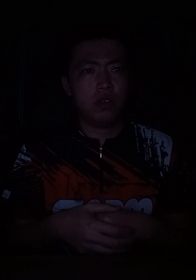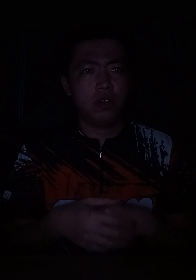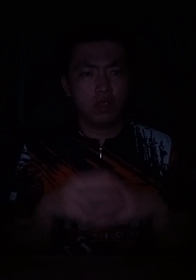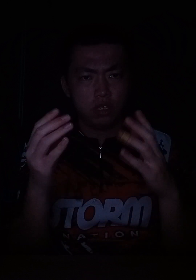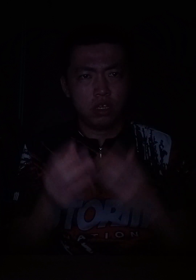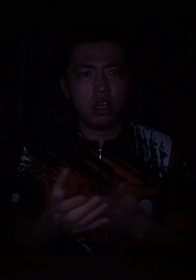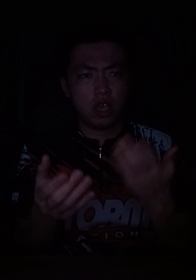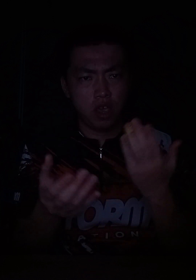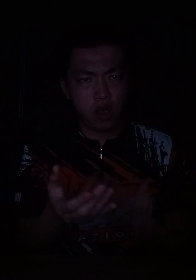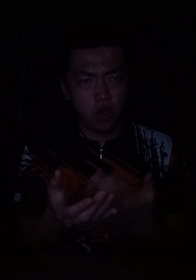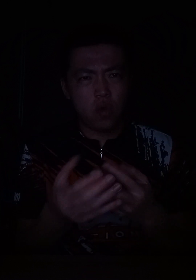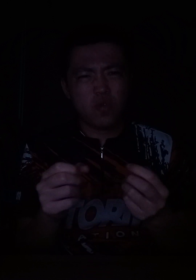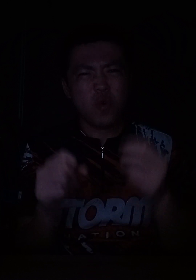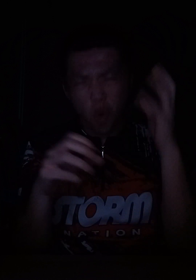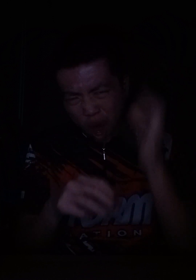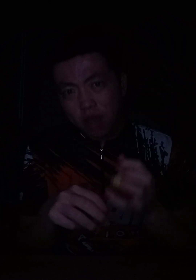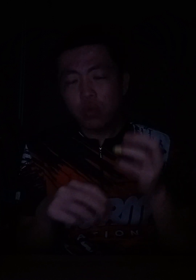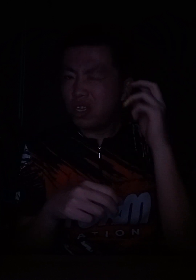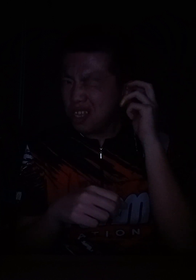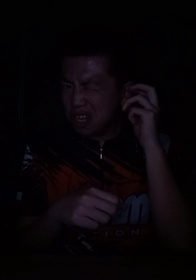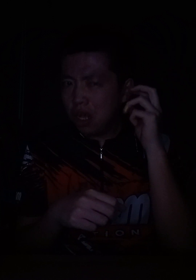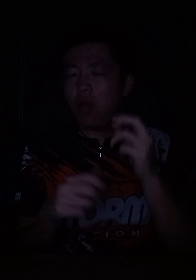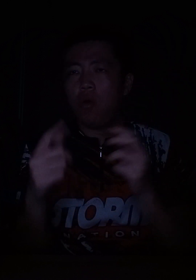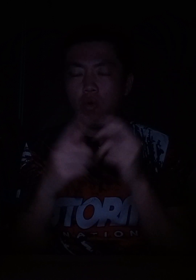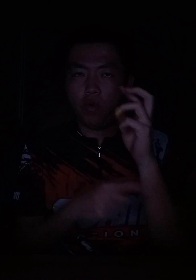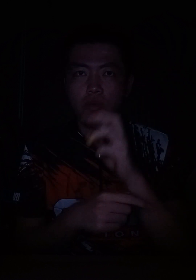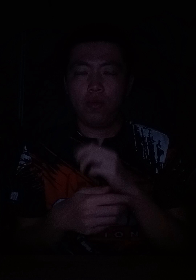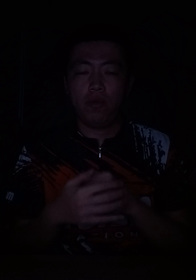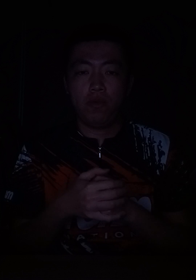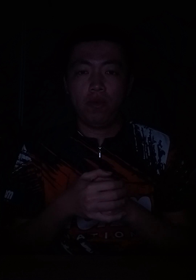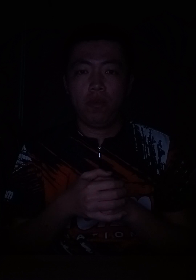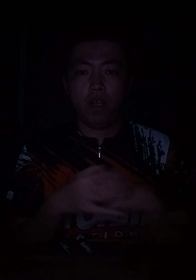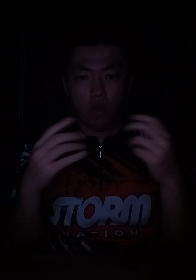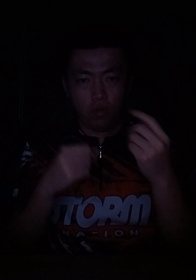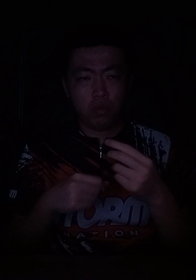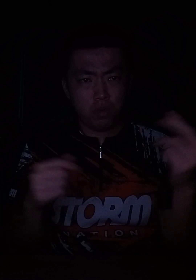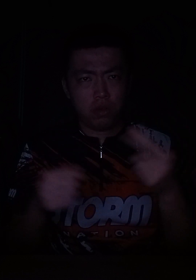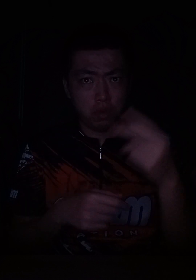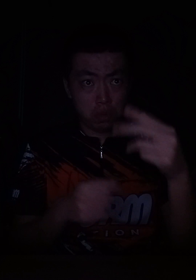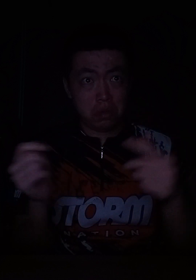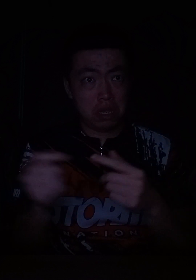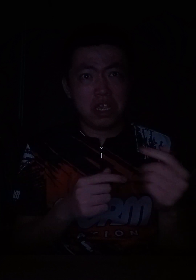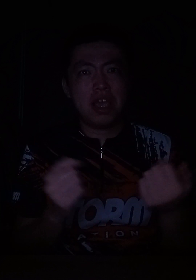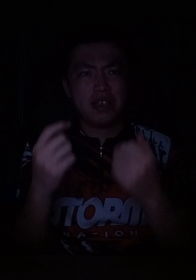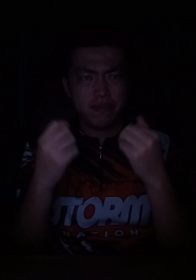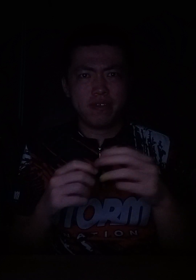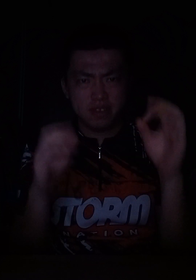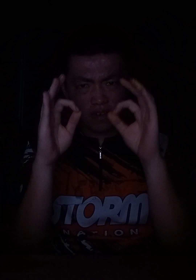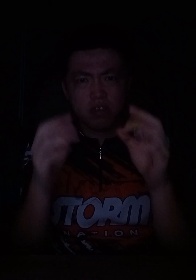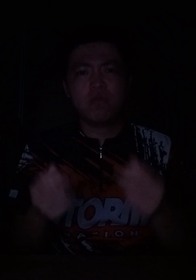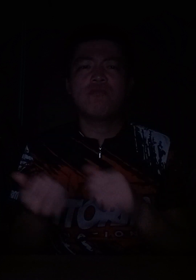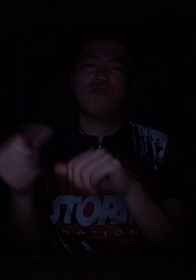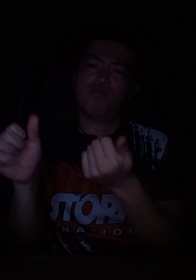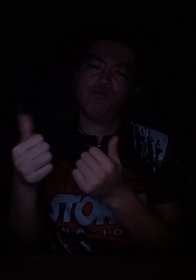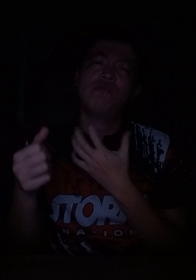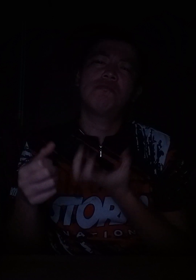뭐 쾅소리가 났다고 말씀하시고. 문자를 받은 동료가 곧 도착했지만 발견 당시엔 이미 심정지